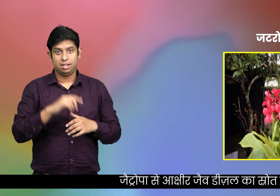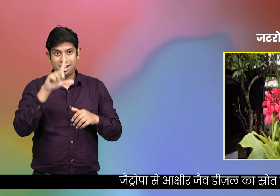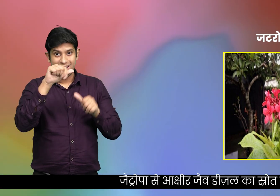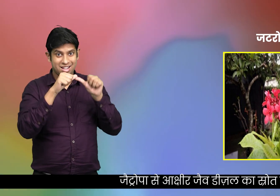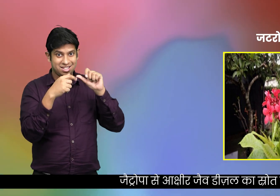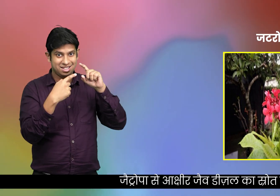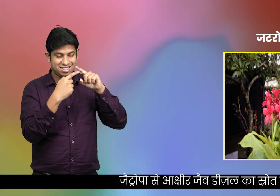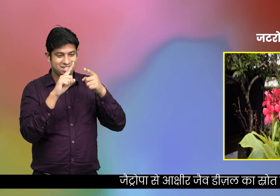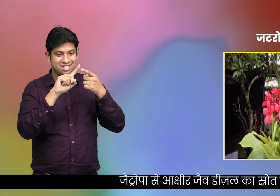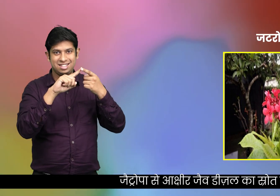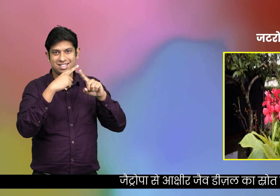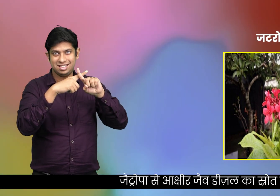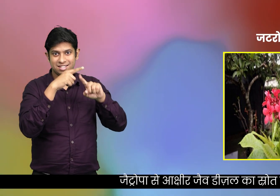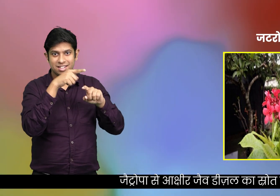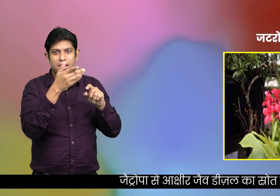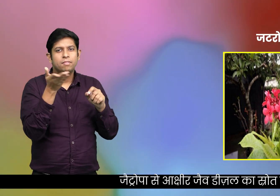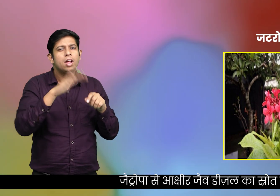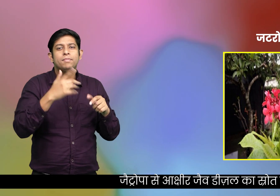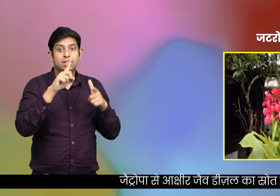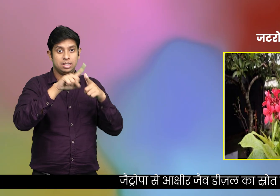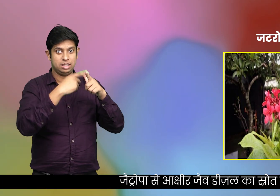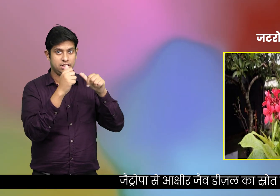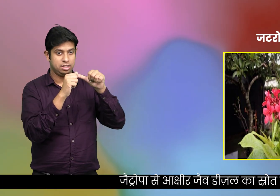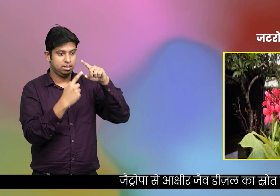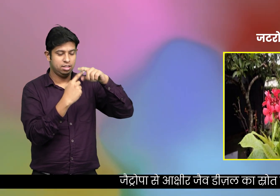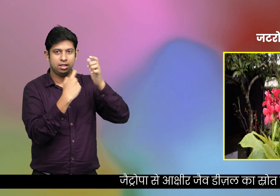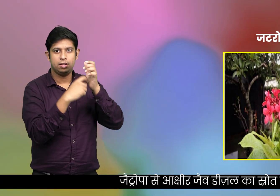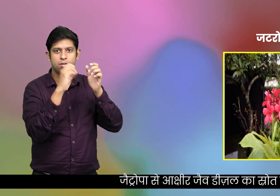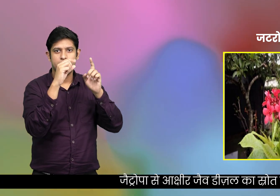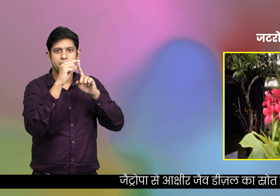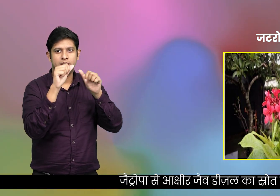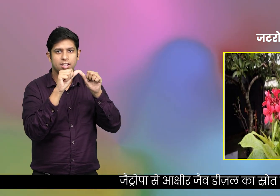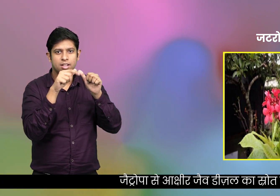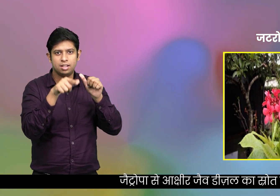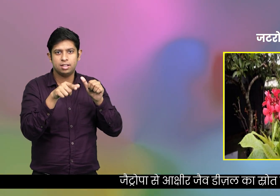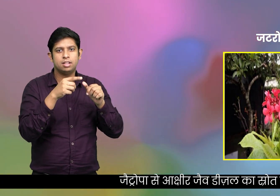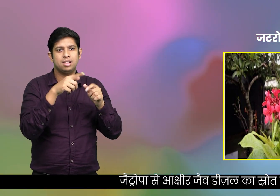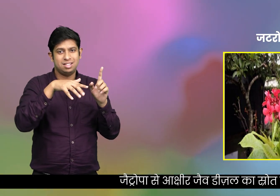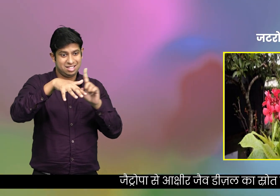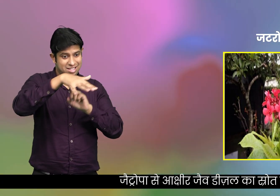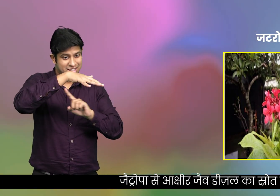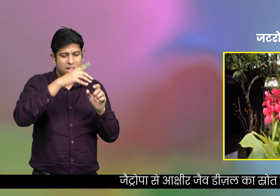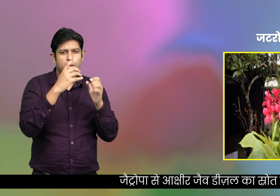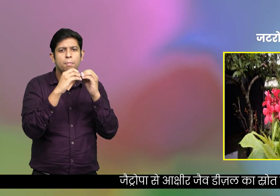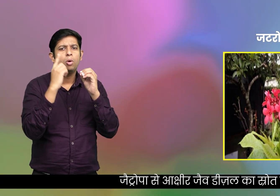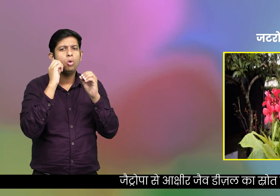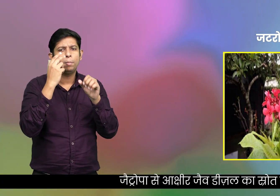जटरोप से आक्षीर जैव डीजल का स्रोत है।